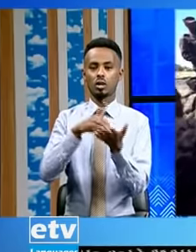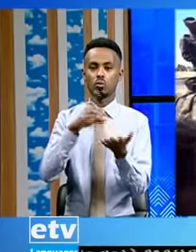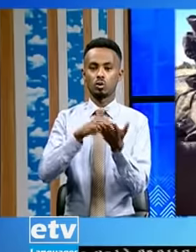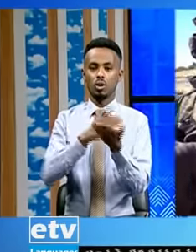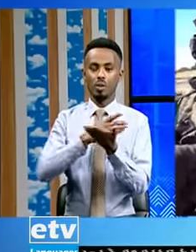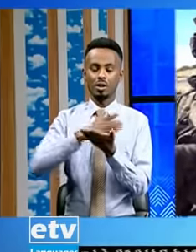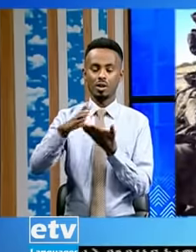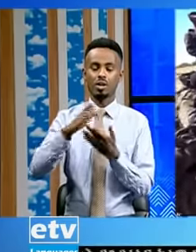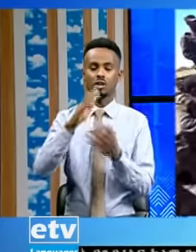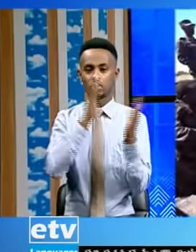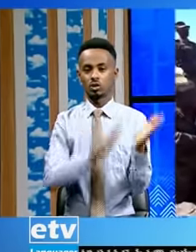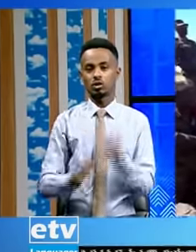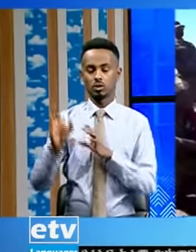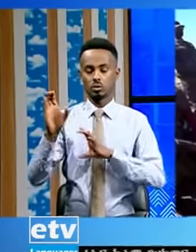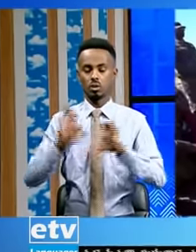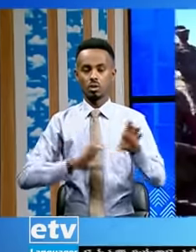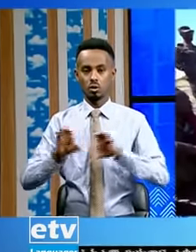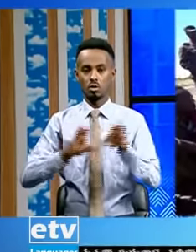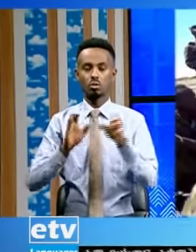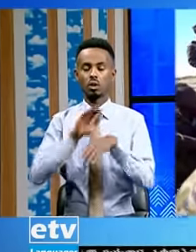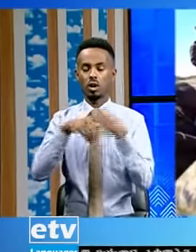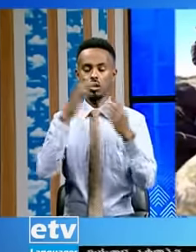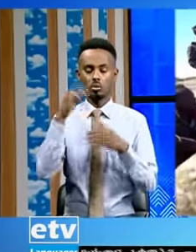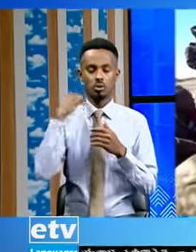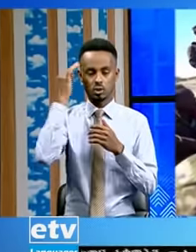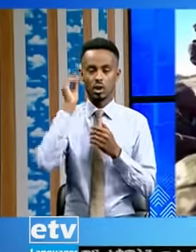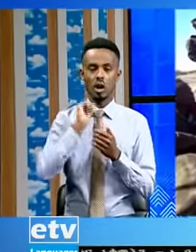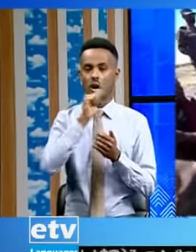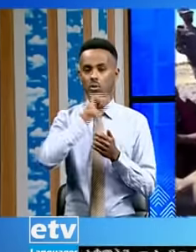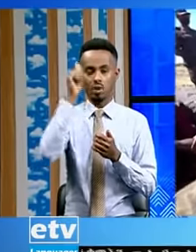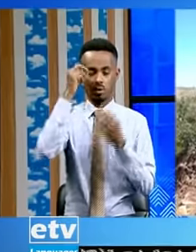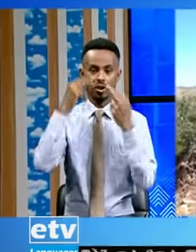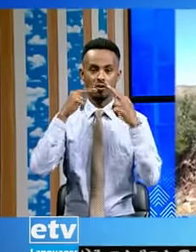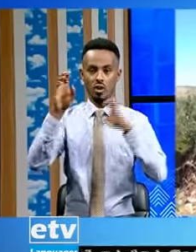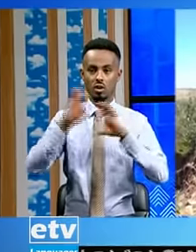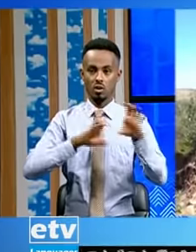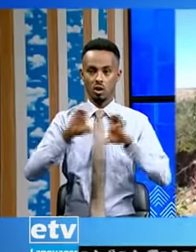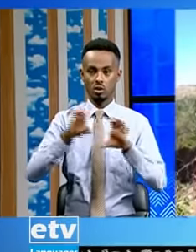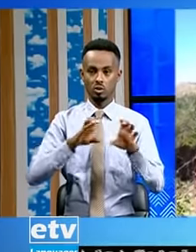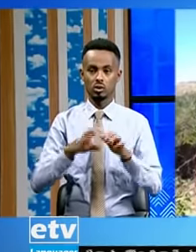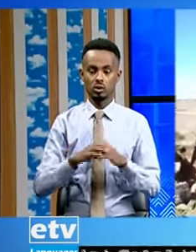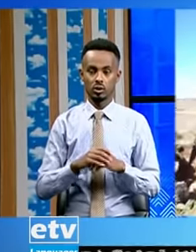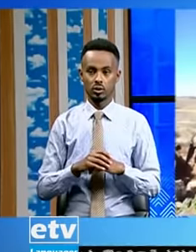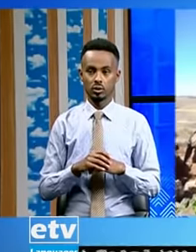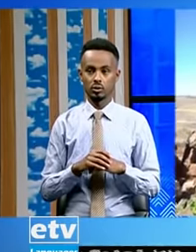ከተሞችን ለማስለቀቅ ዝግጅት መጠናቀቁንም ጠቅላይ ሚኒስትር አብይ አህመድ ይፋ አድርገዋል።